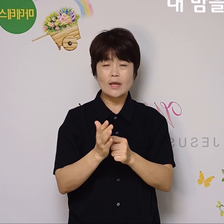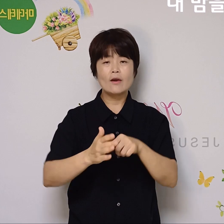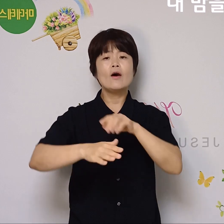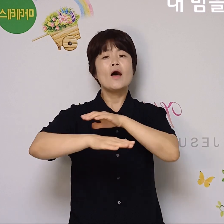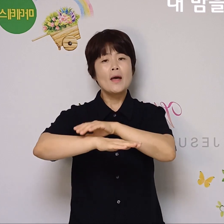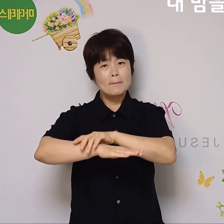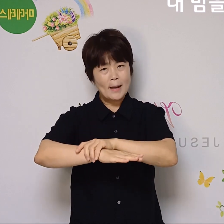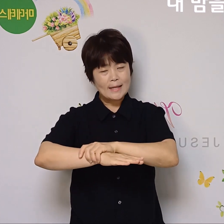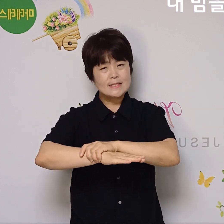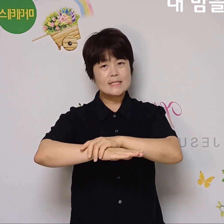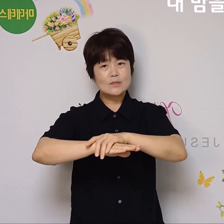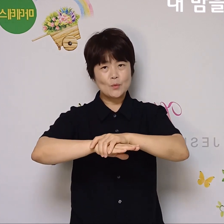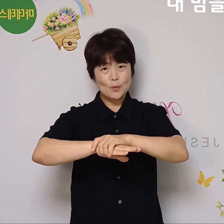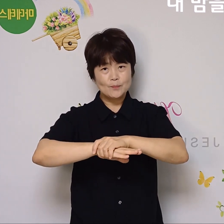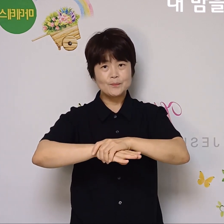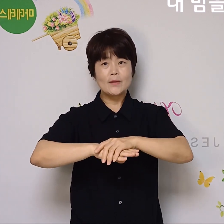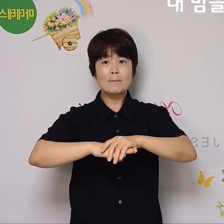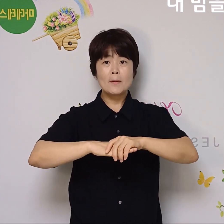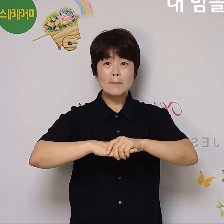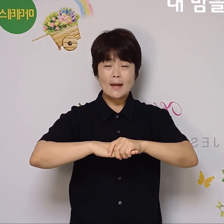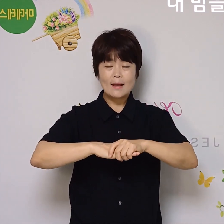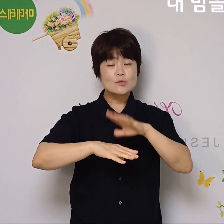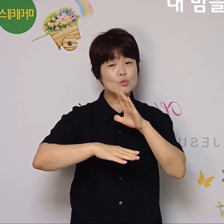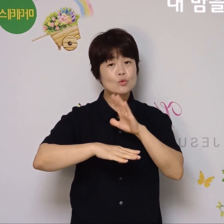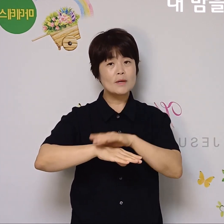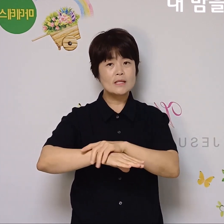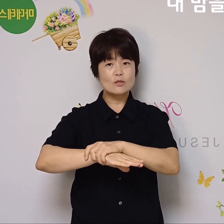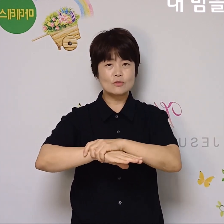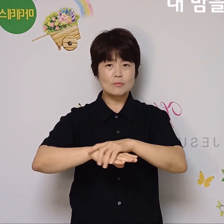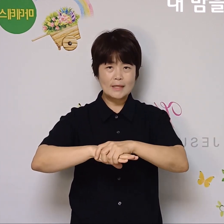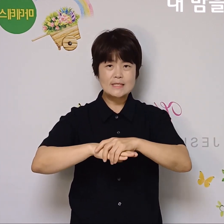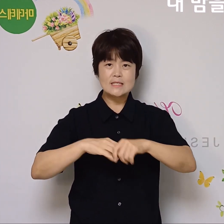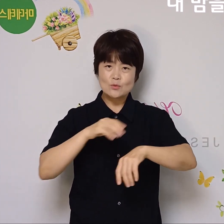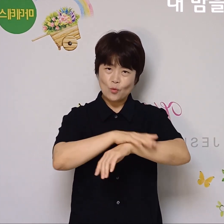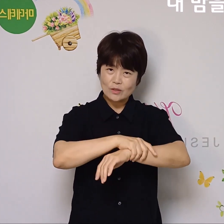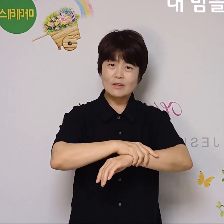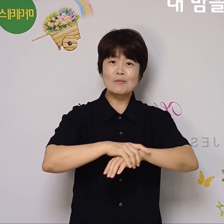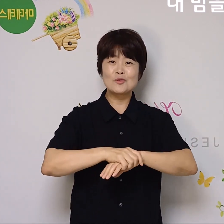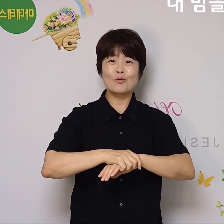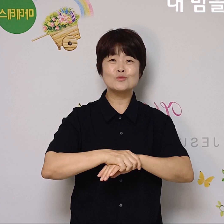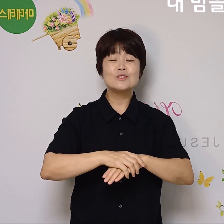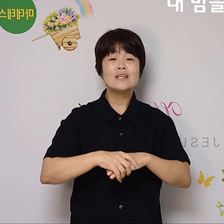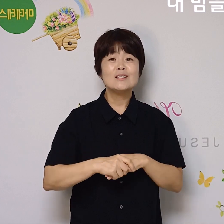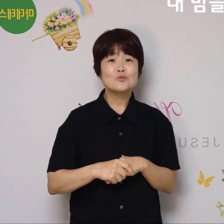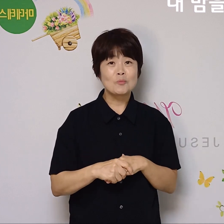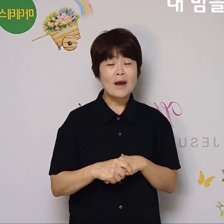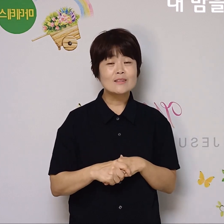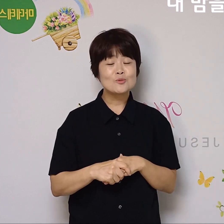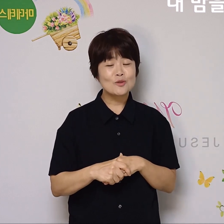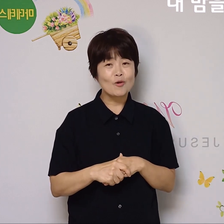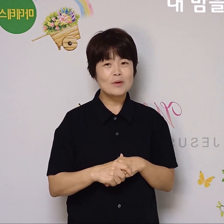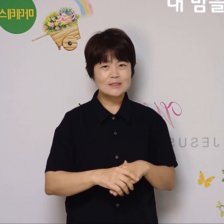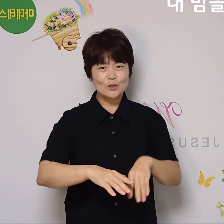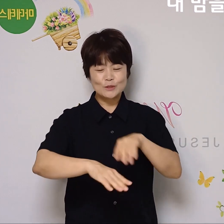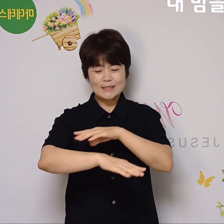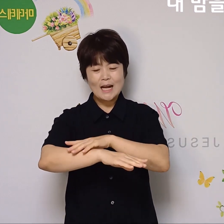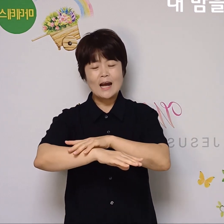해요? 만지고 한 번만 한 손으로만 하셔도 돼요. 만지고 이렇게 하면 너무 좀 빠르고 경망스러우니까